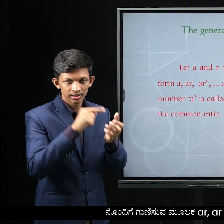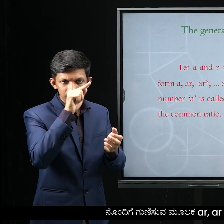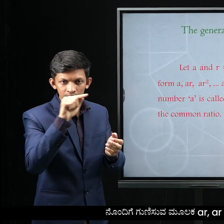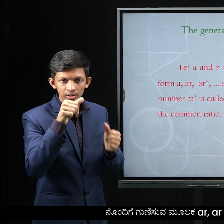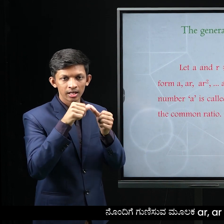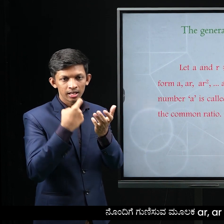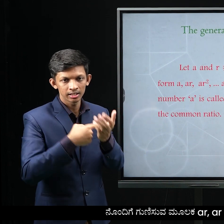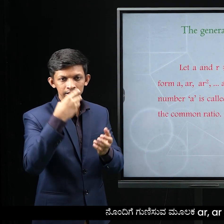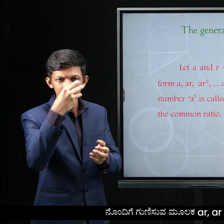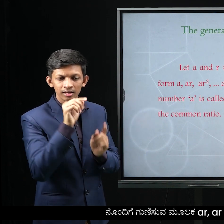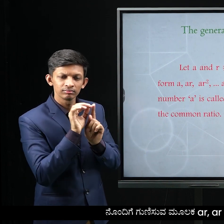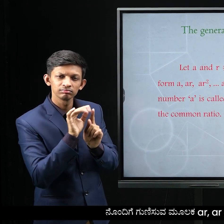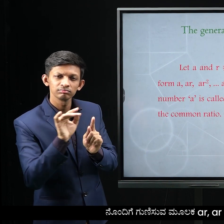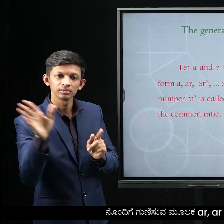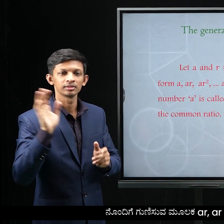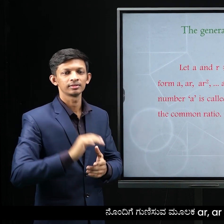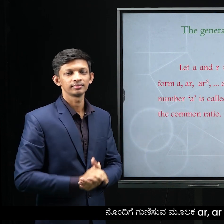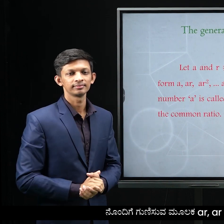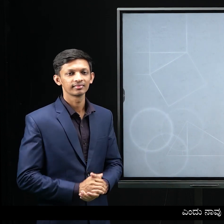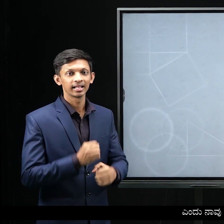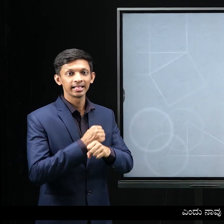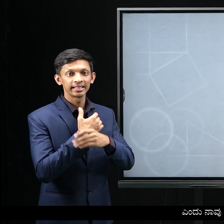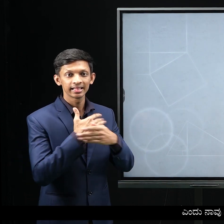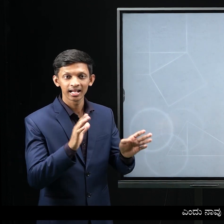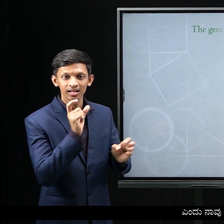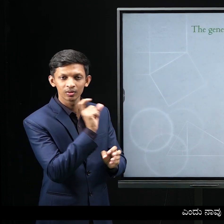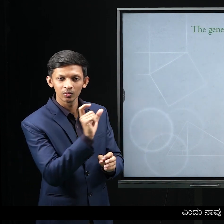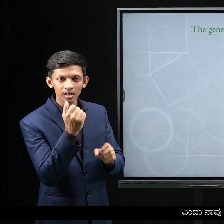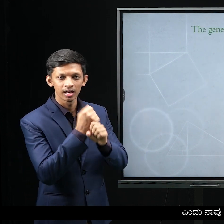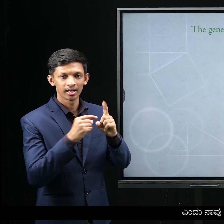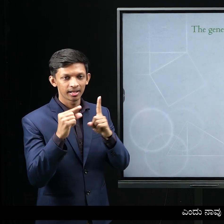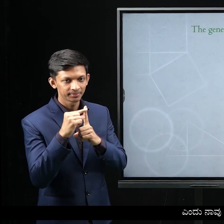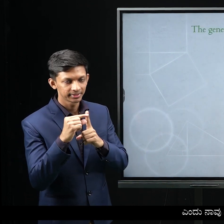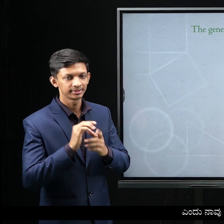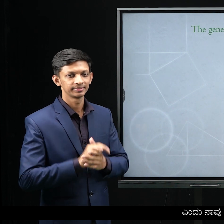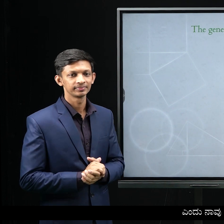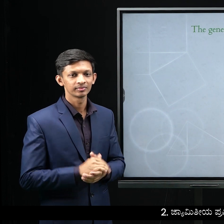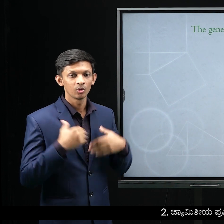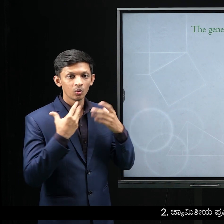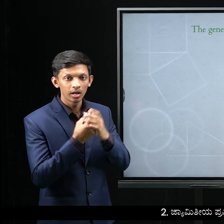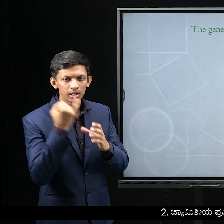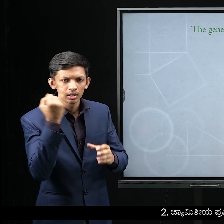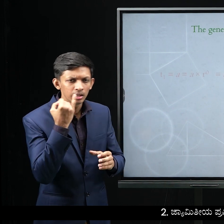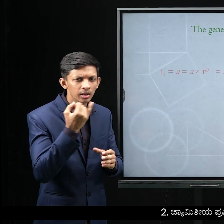ar3 ನೀಡಲು ಪಡೆಯಲಾಗುತ್ತದೆ ಎಂದು ನಾವು ಗಮನಿಸುತ್ತೇವೆ. ಜ್ಯಾಮಿತೀಯ ಪ್ರಗತಿಯ ಸಾಮಾನ್ಯ ಪದ. ಜ್ಯಾಮಿತೀಯ